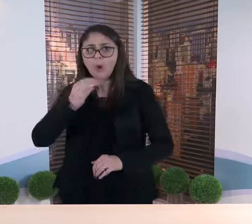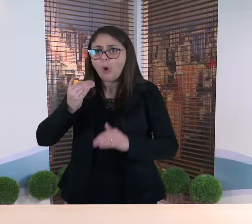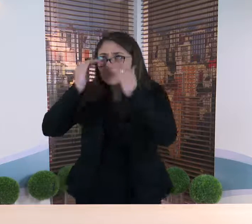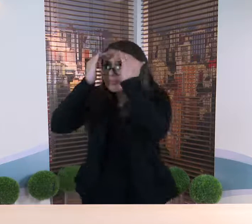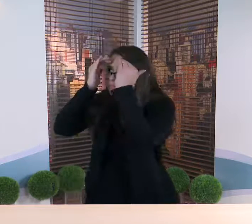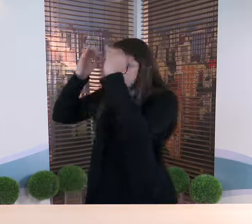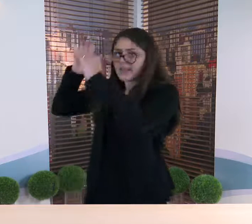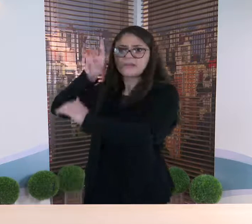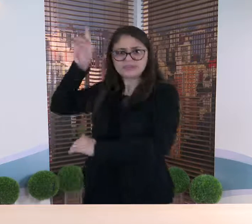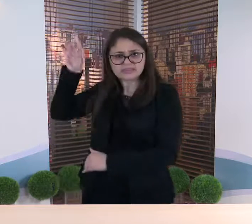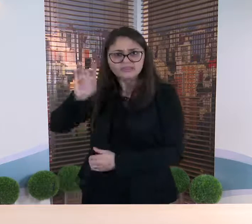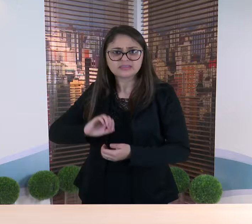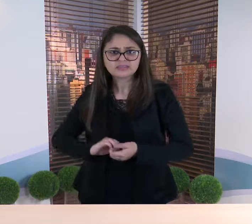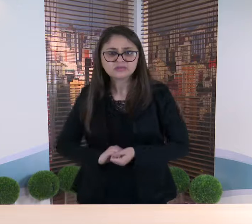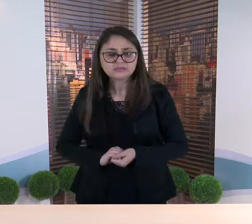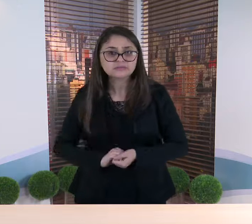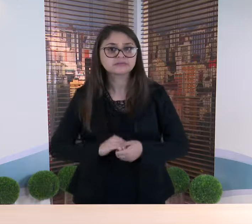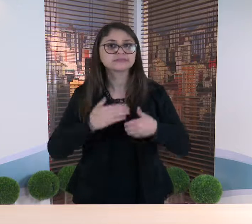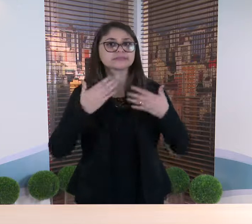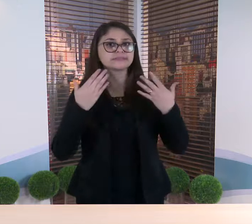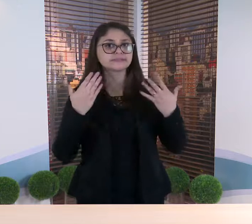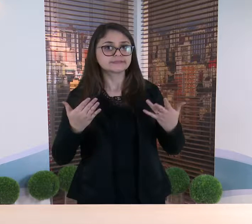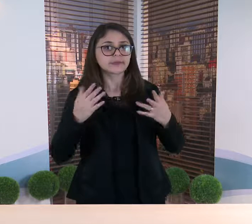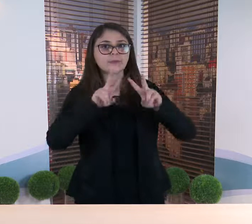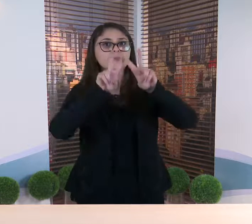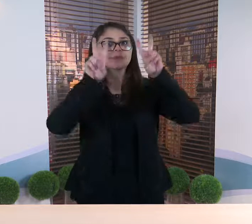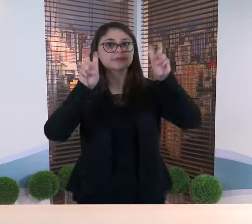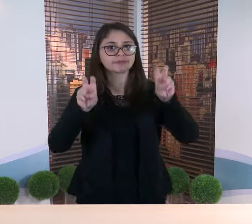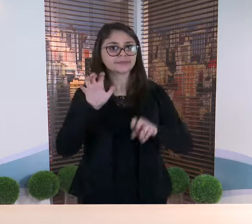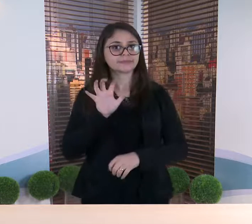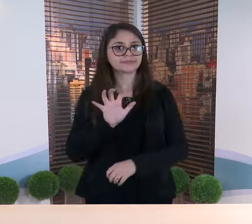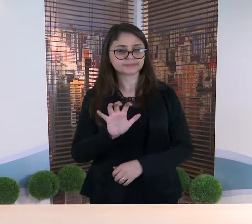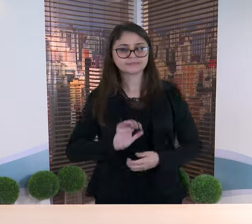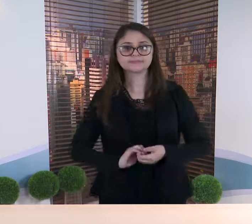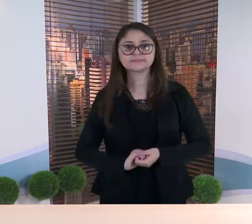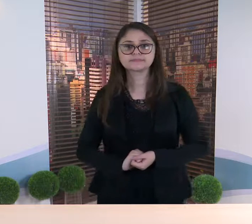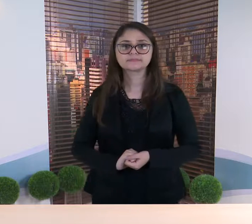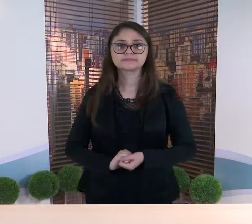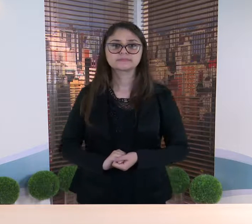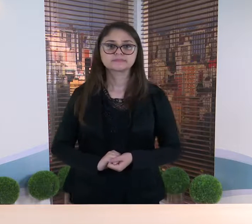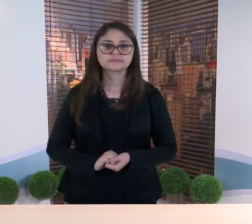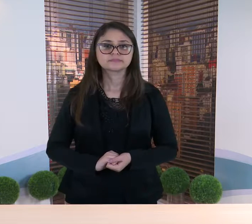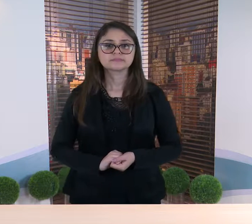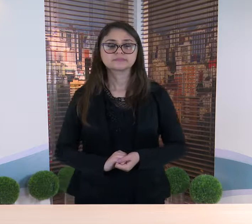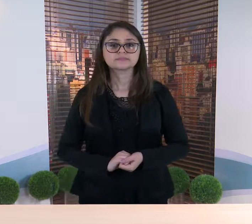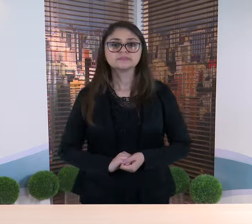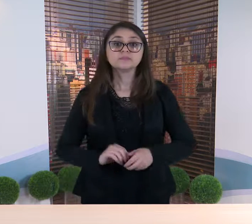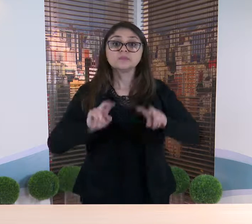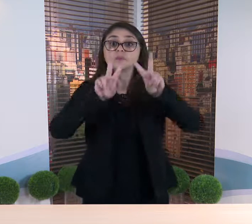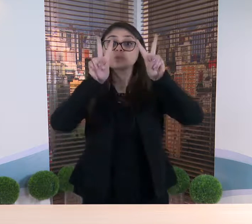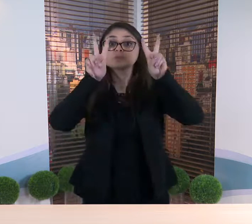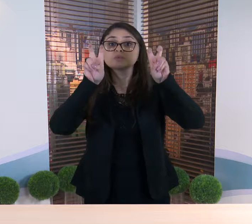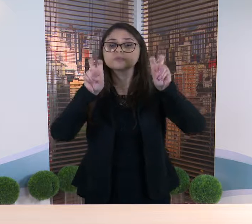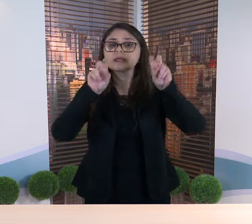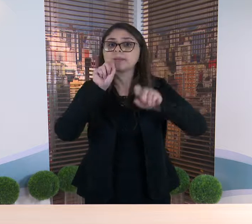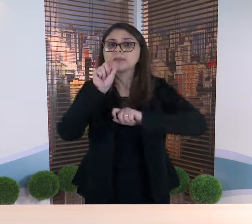Assim está colocado o tema da discussão celeste. O tema se coloca como uma